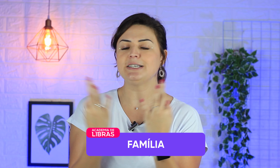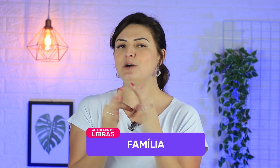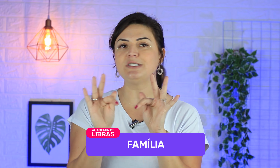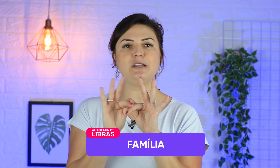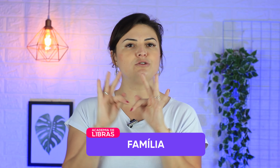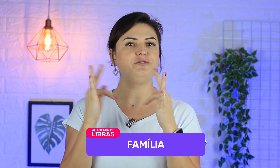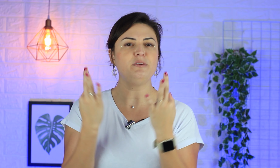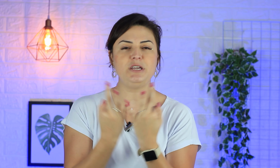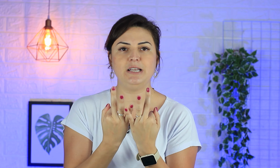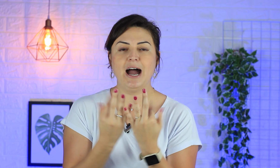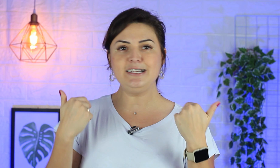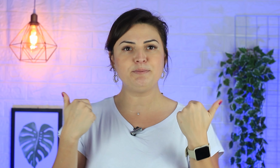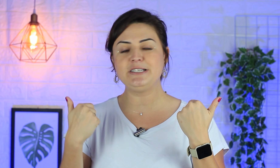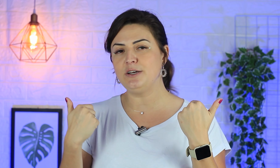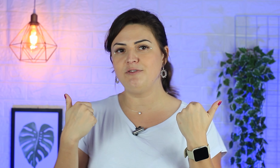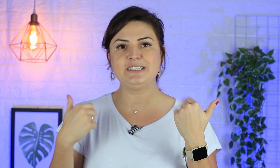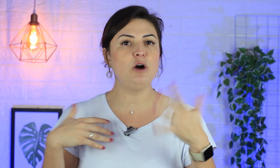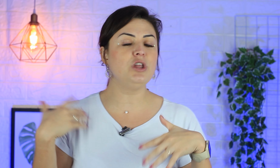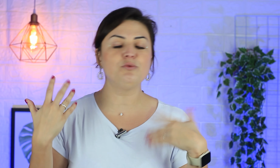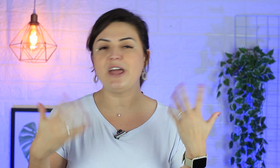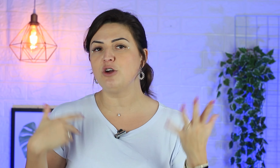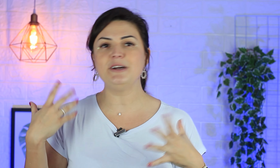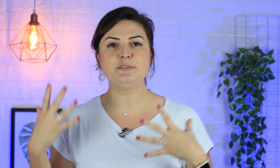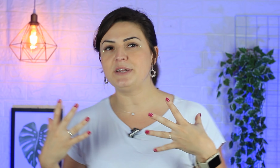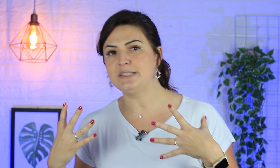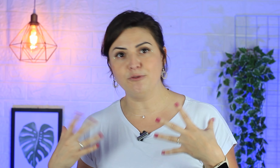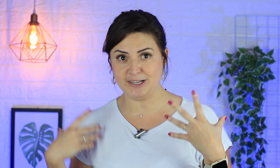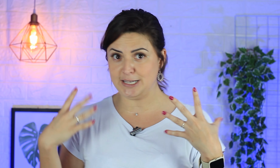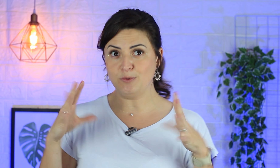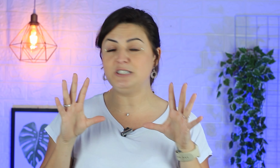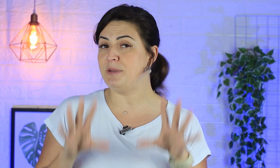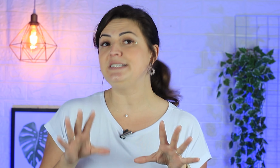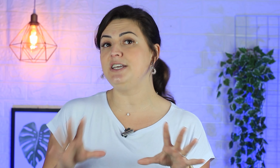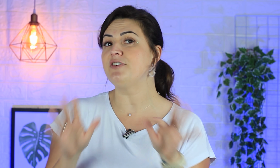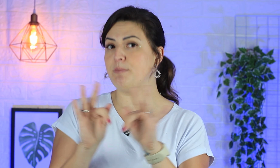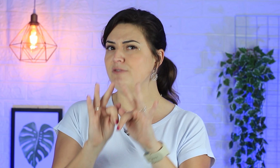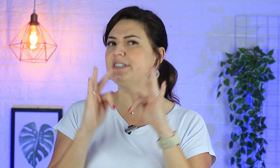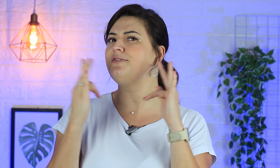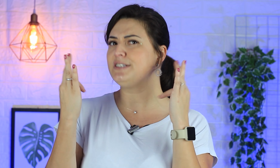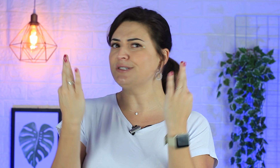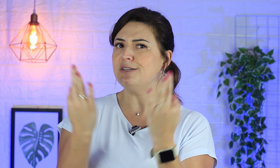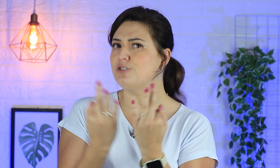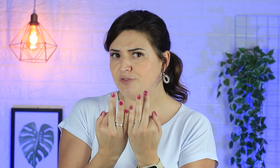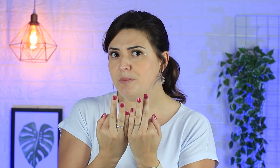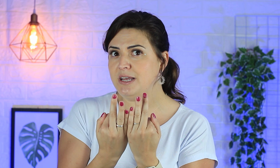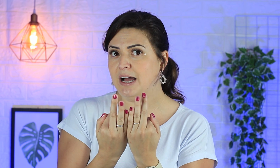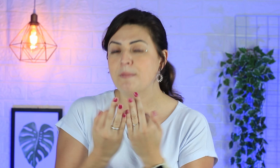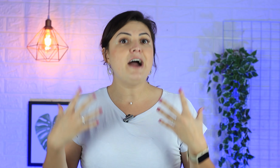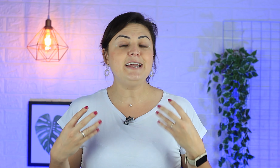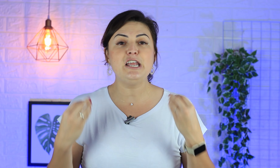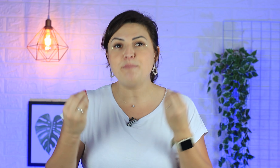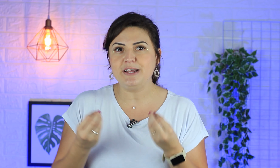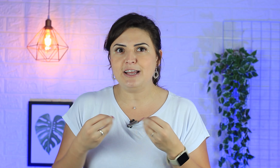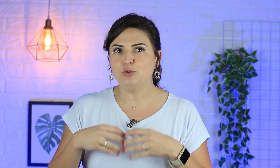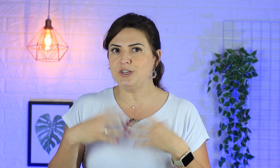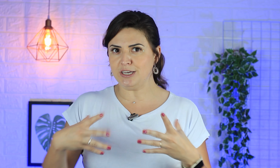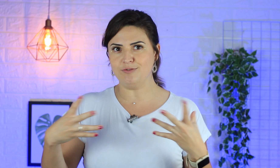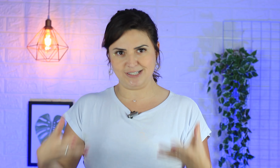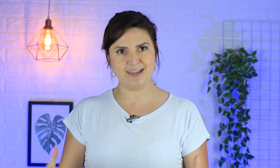Esse aqui é o sinal de família. A expressão facial não tem uma expressão facial específica pra você fazer o sinal de família. Vai depender do que você